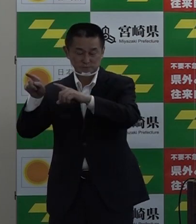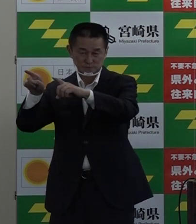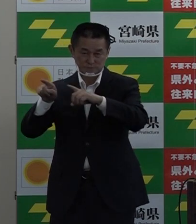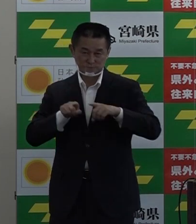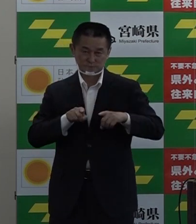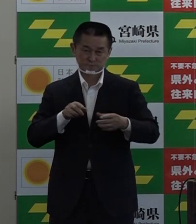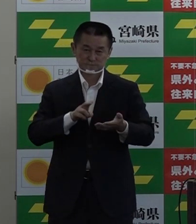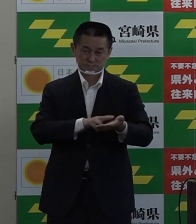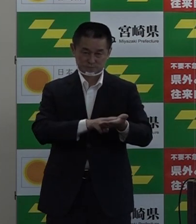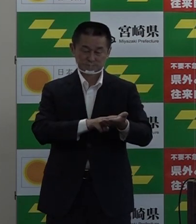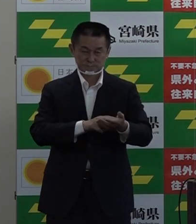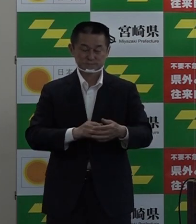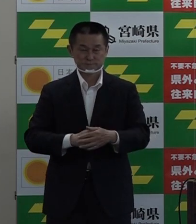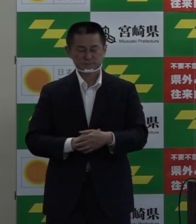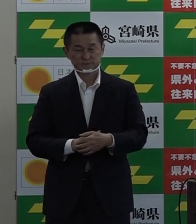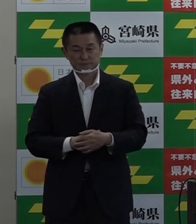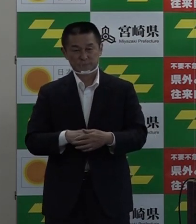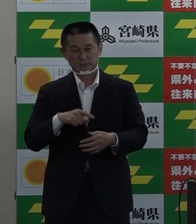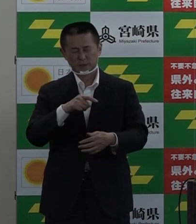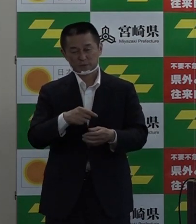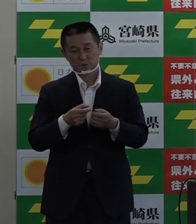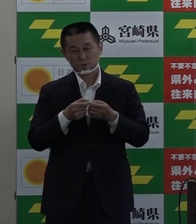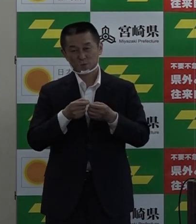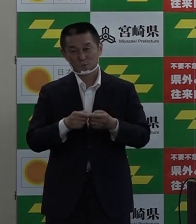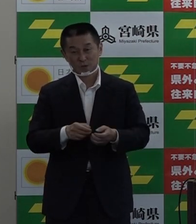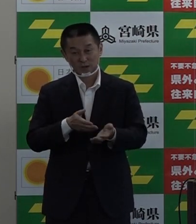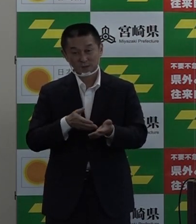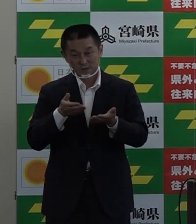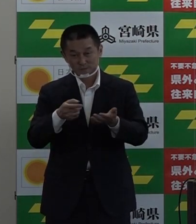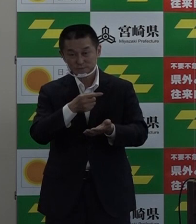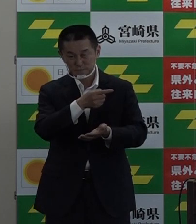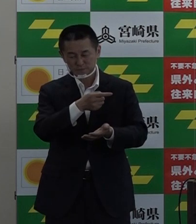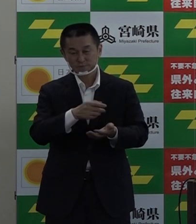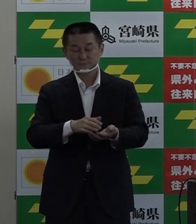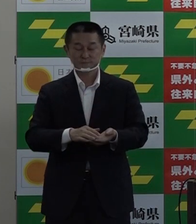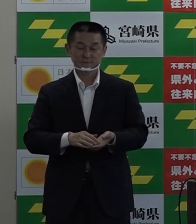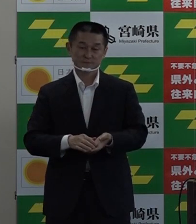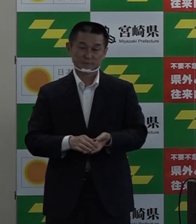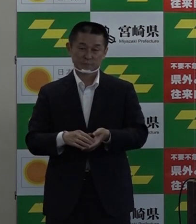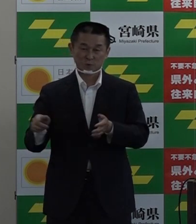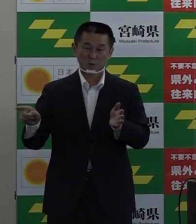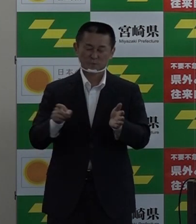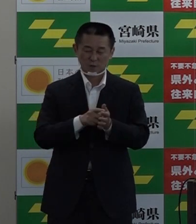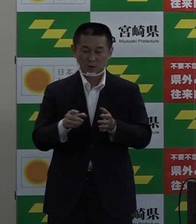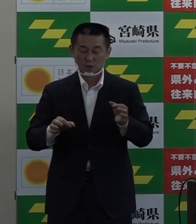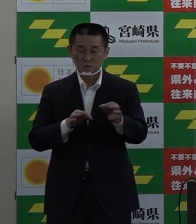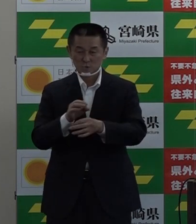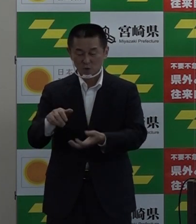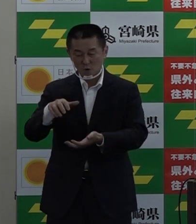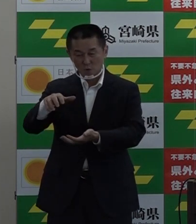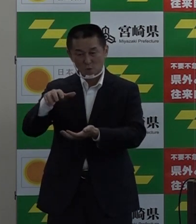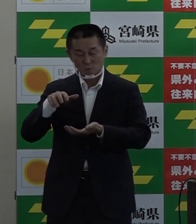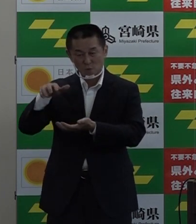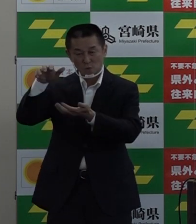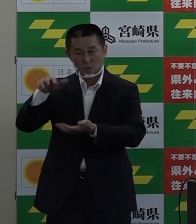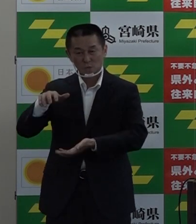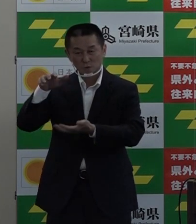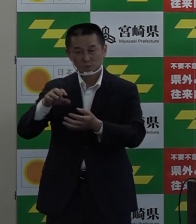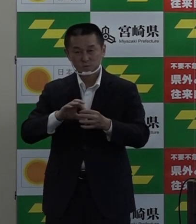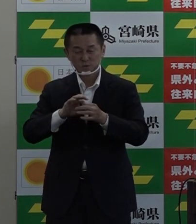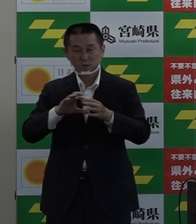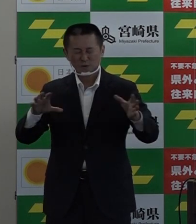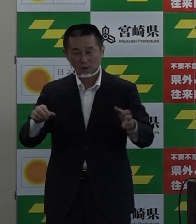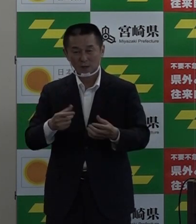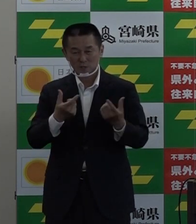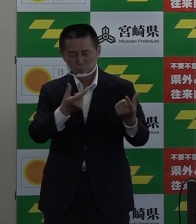。はい、これも細かい話になりますが、これまで売上高だとか事業規模に関わら